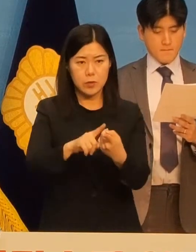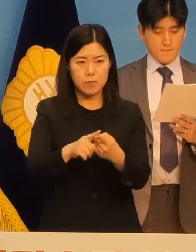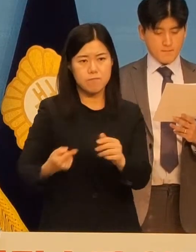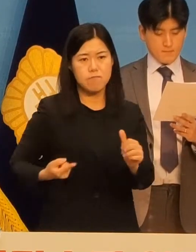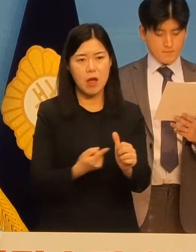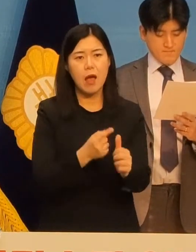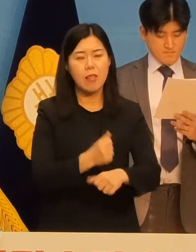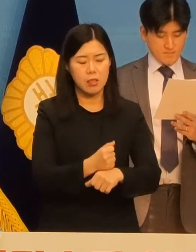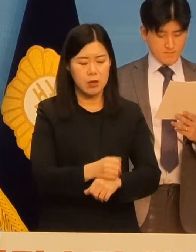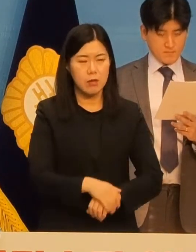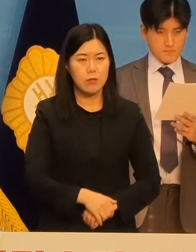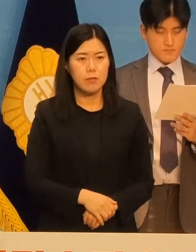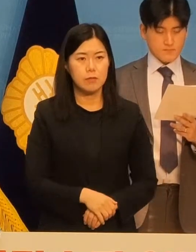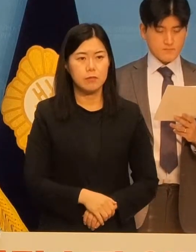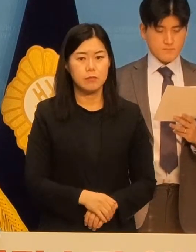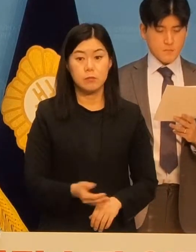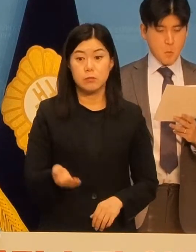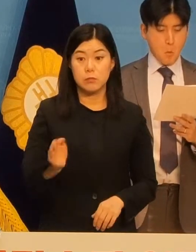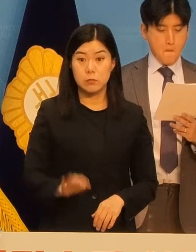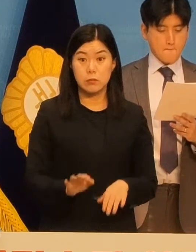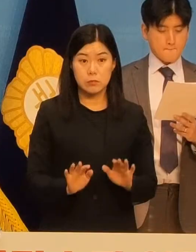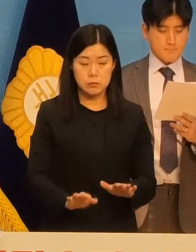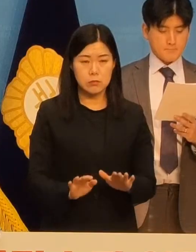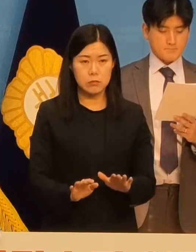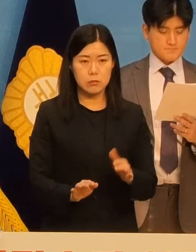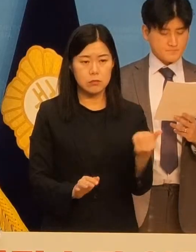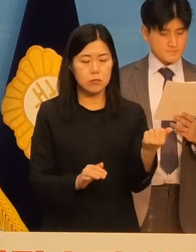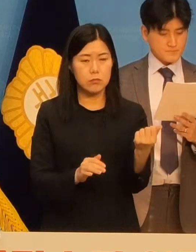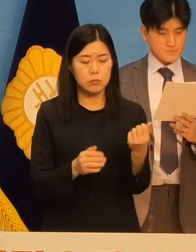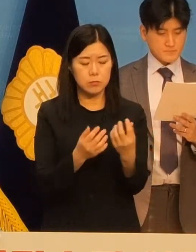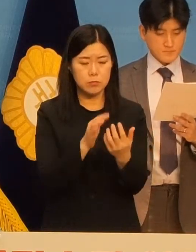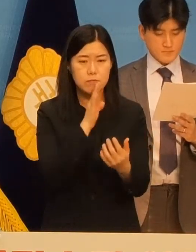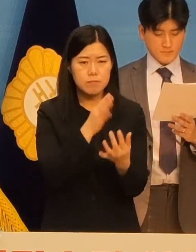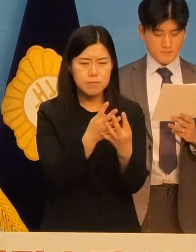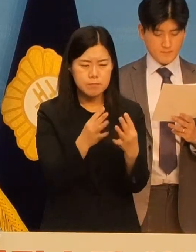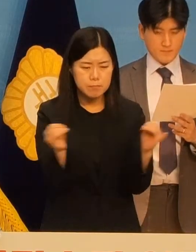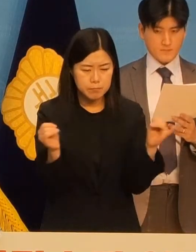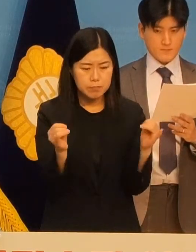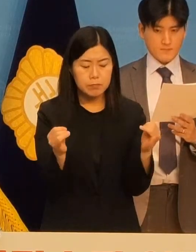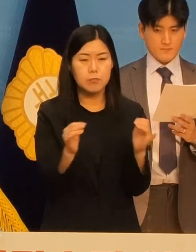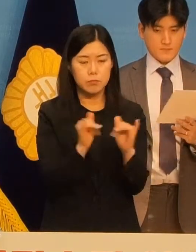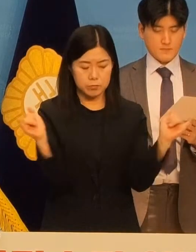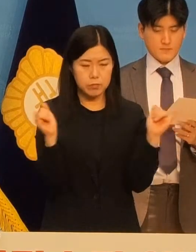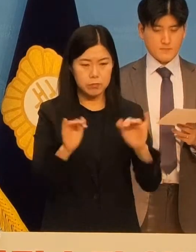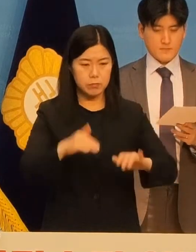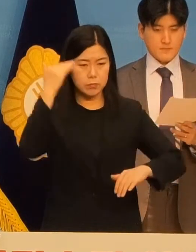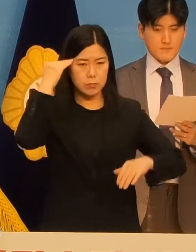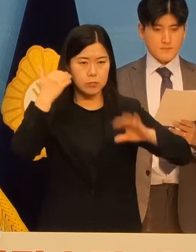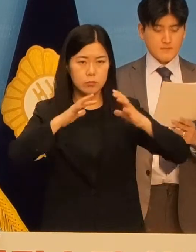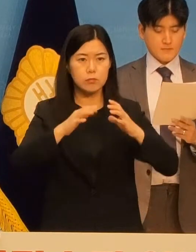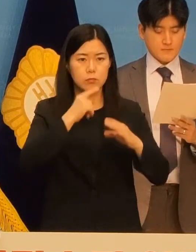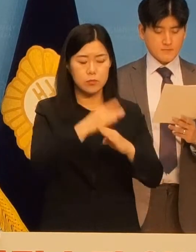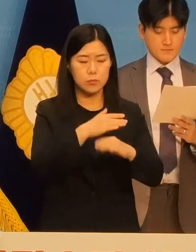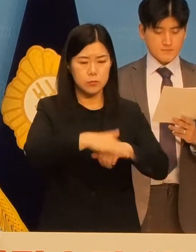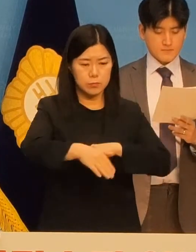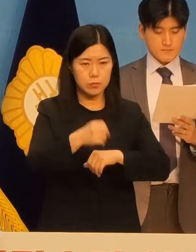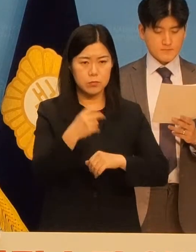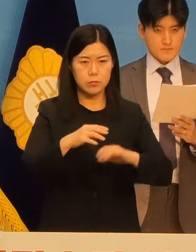처단한다. 그런데 지금 수많은 대한민국 국민들은 대한민국 민주주의와 헌정 질서를 유린한